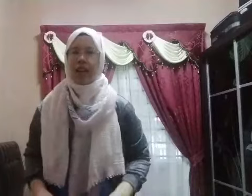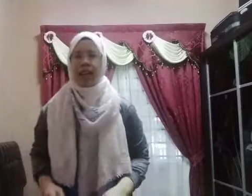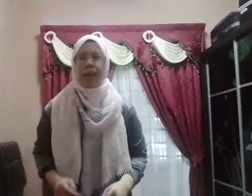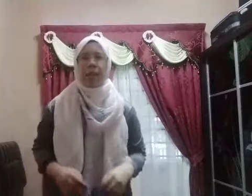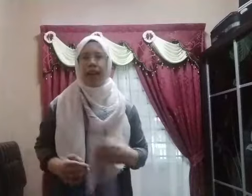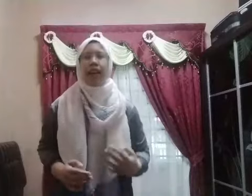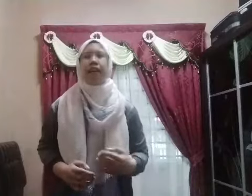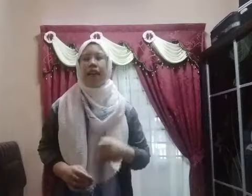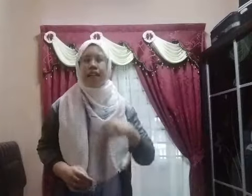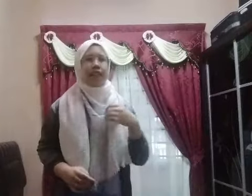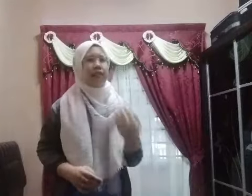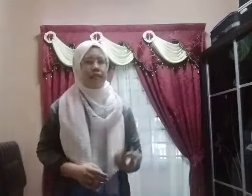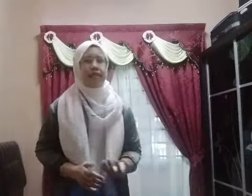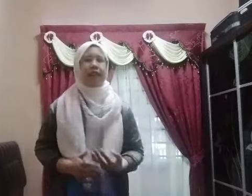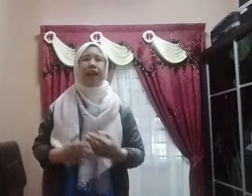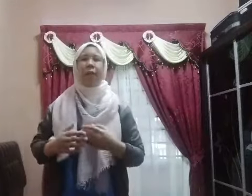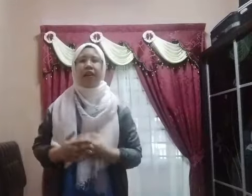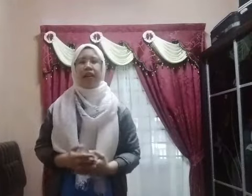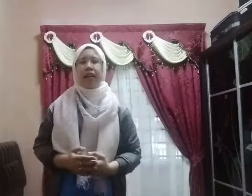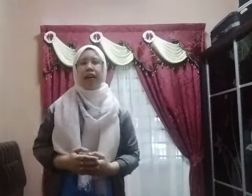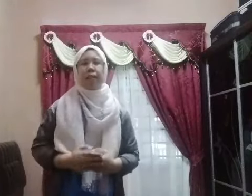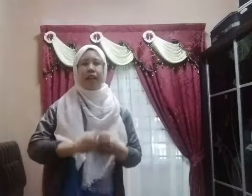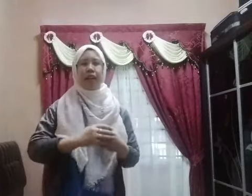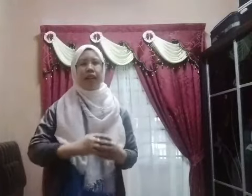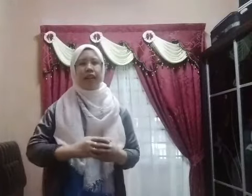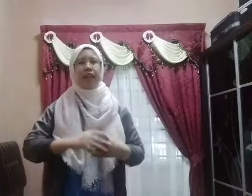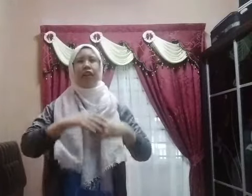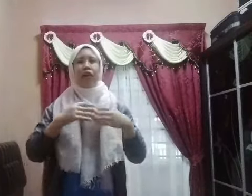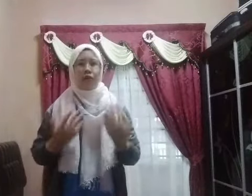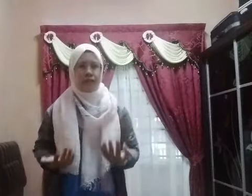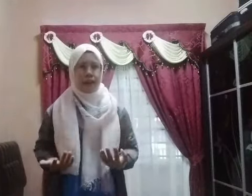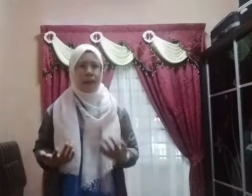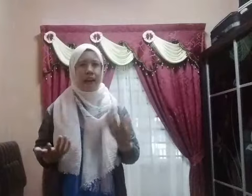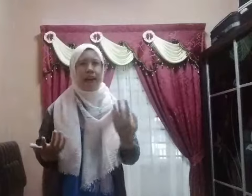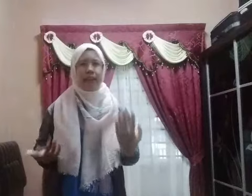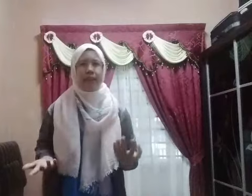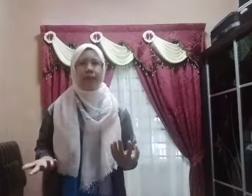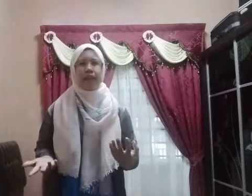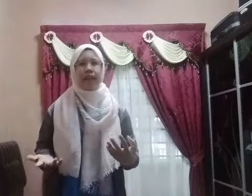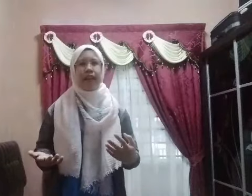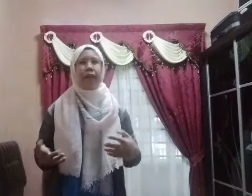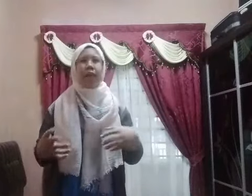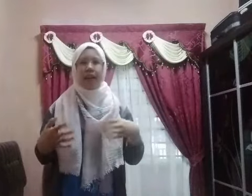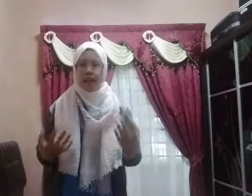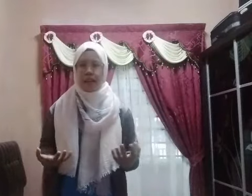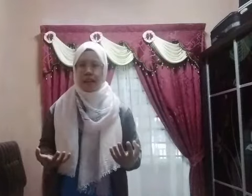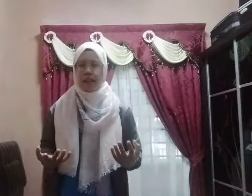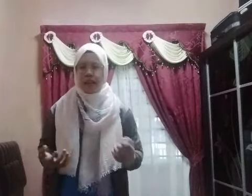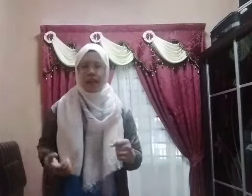Okey, baiklah. Yang seterusnya saya akan menerangkan mengenai konsep air gap. Jadi apa air gap ni? Okey, air